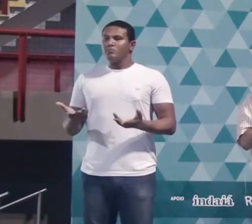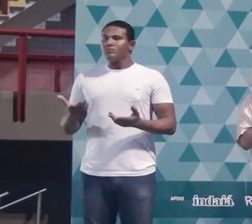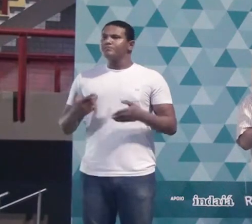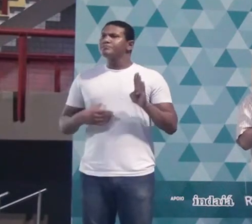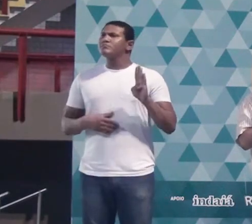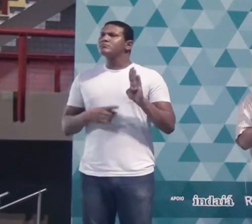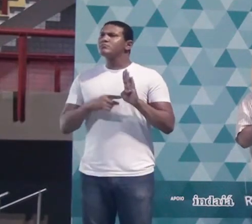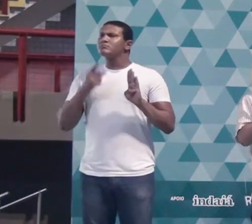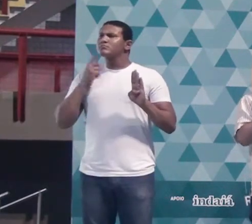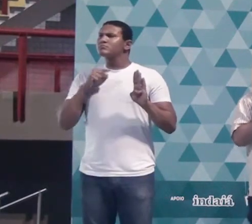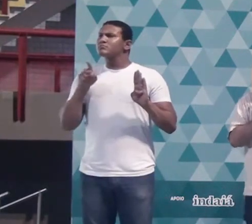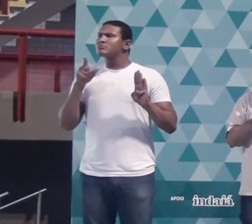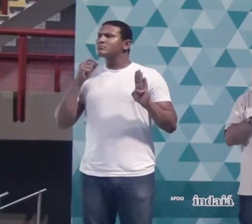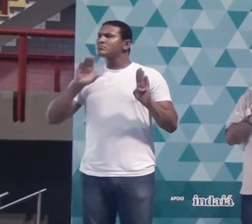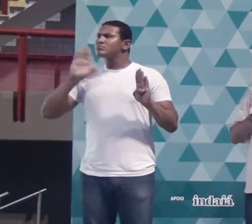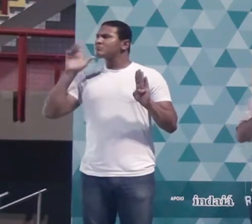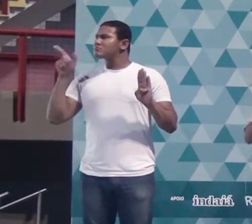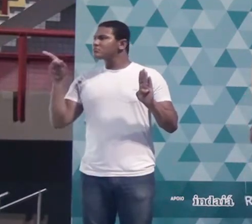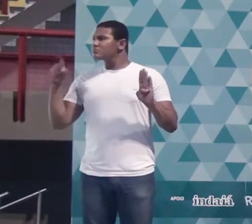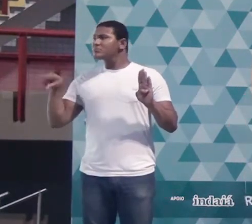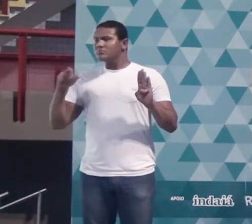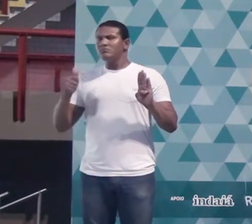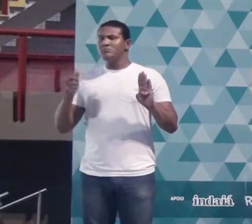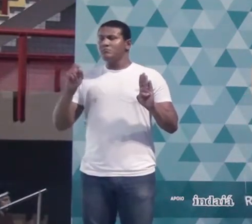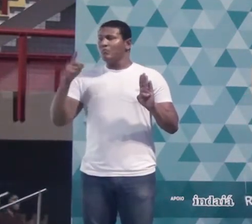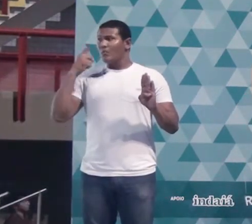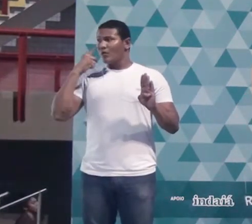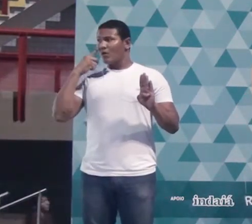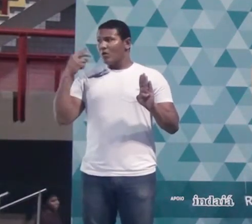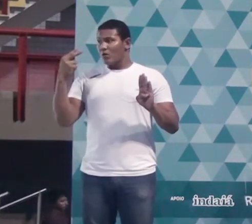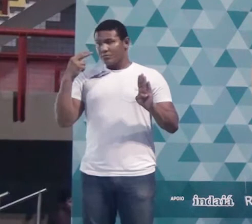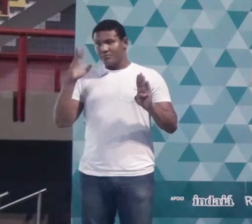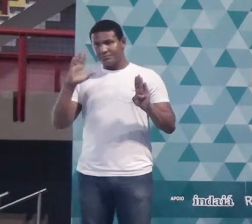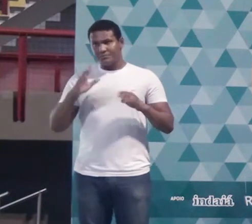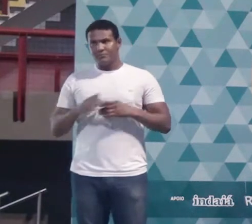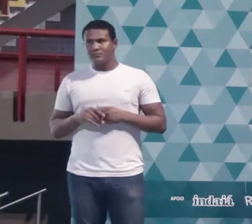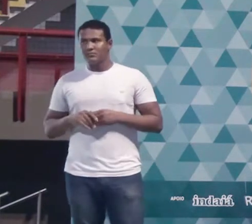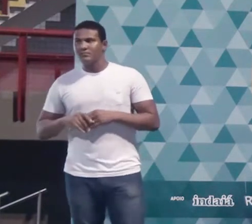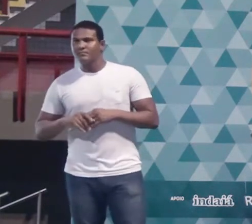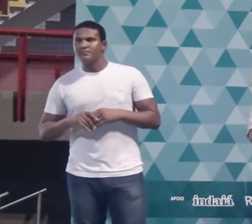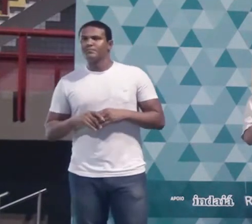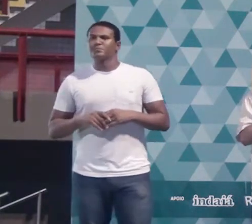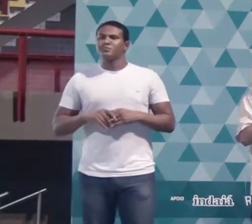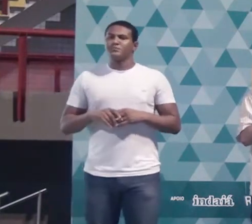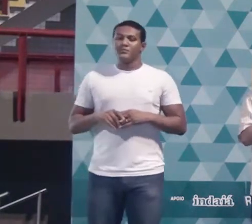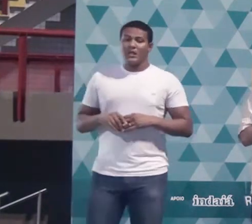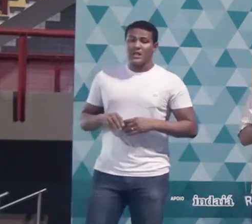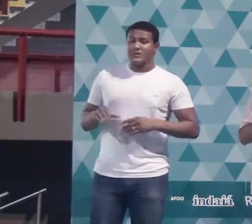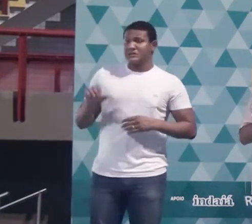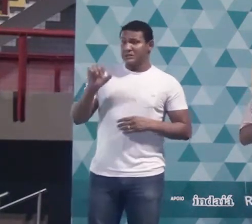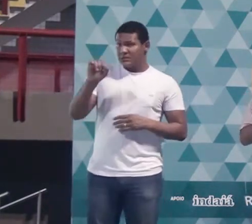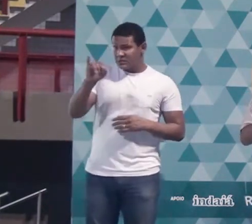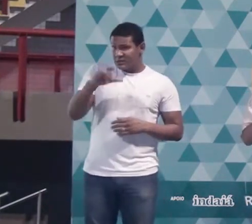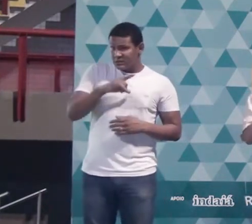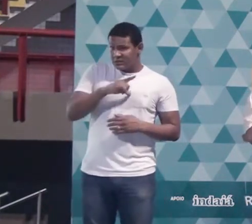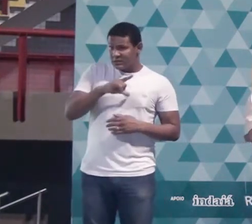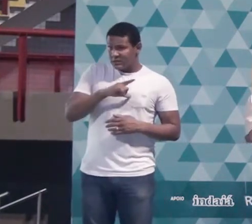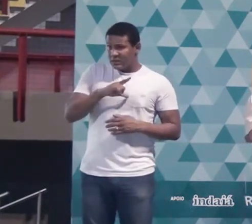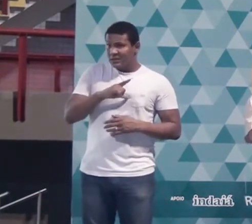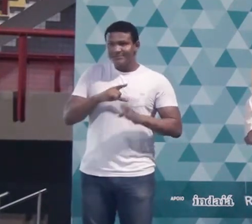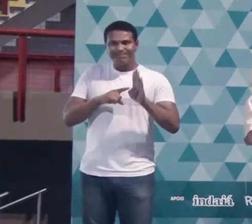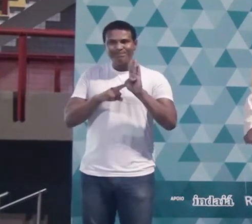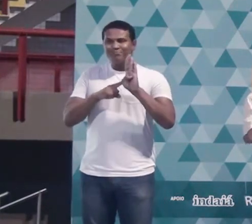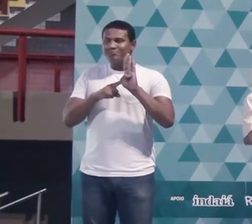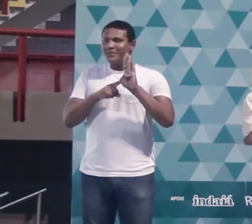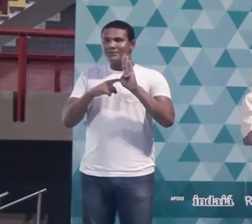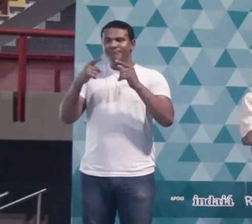B? Muito bem. Presta atenção numa coisa, você que levantou o bracinho, tá? Se tem um aí que não pode ser resposta, é a